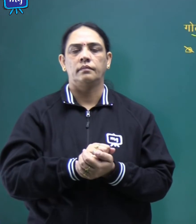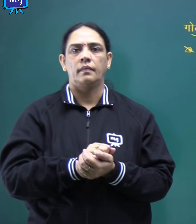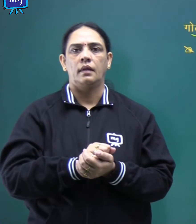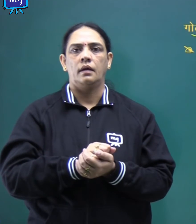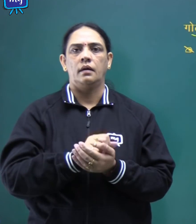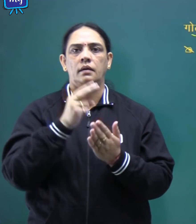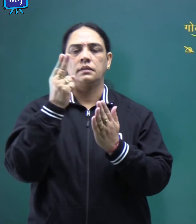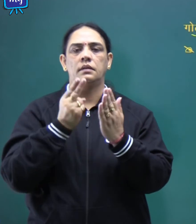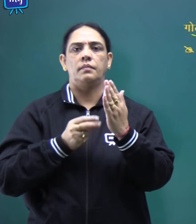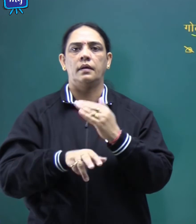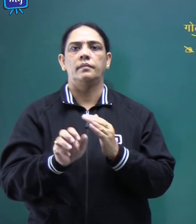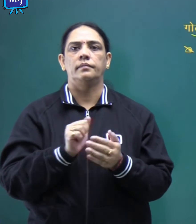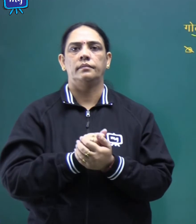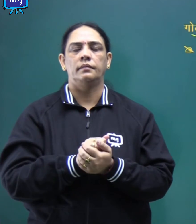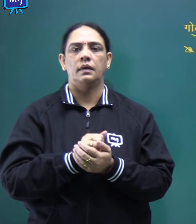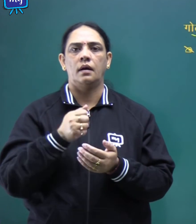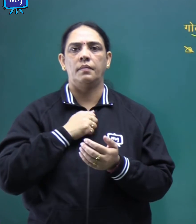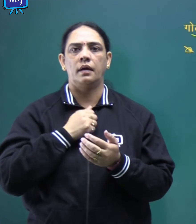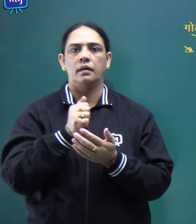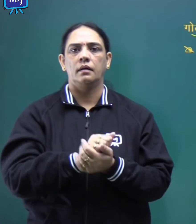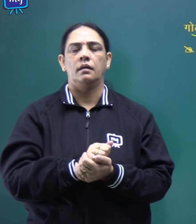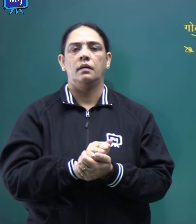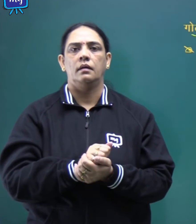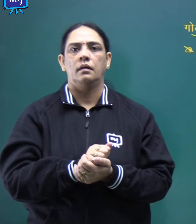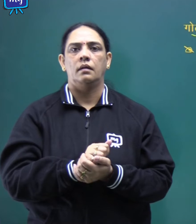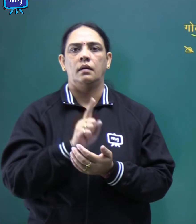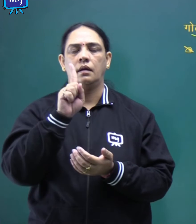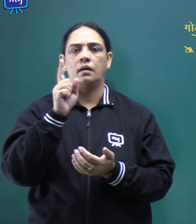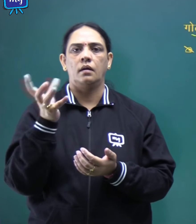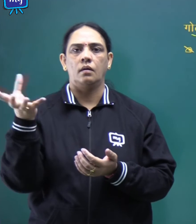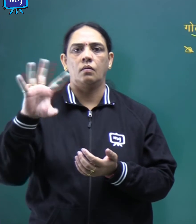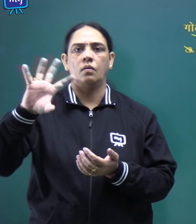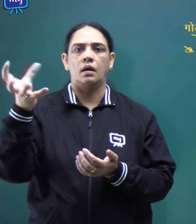चित्र में हमें एक गोला